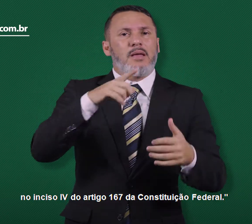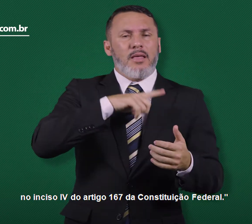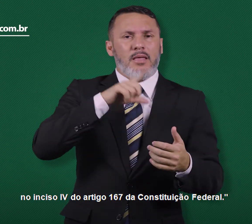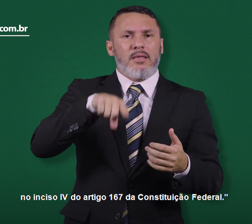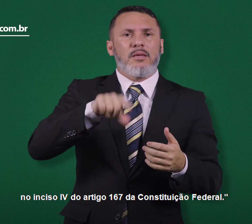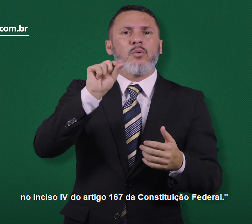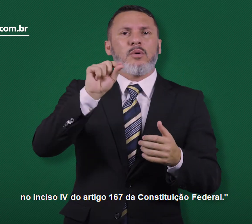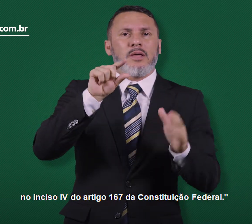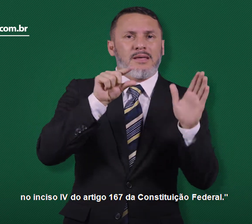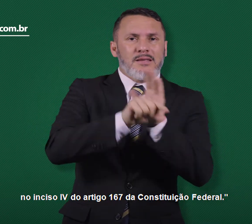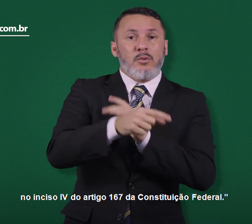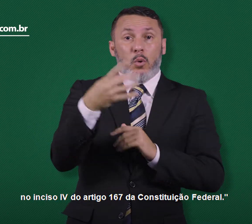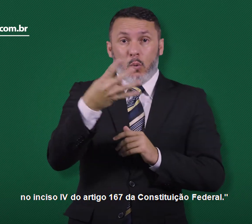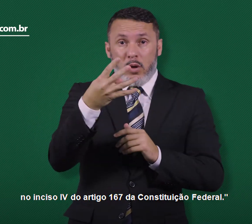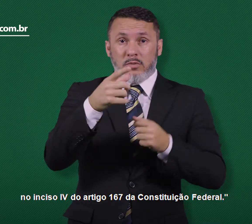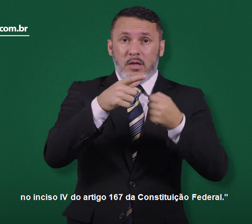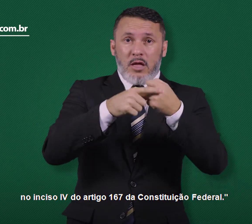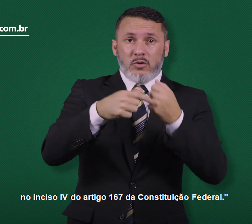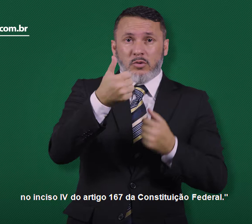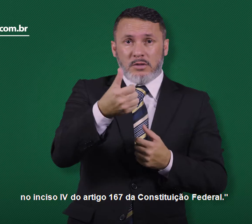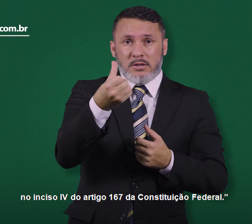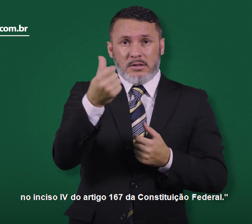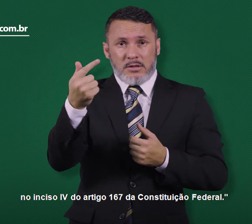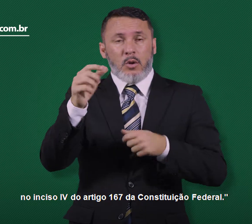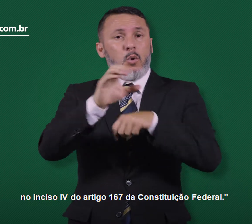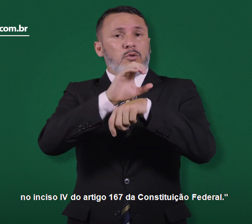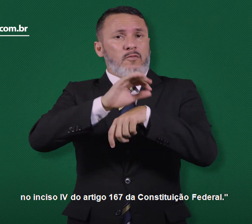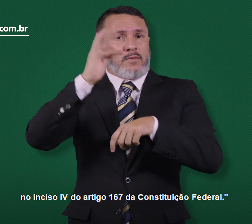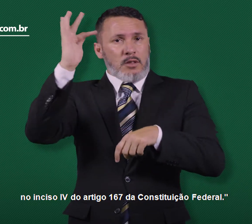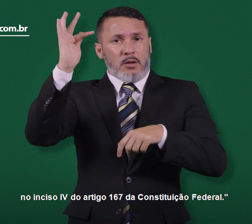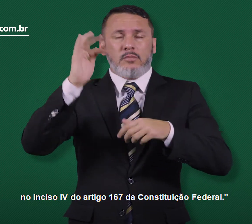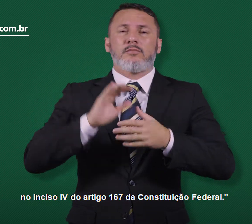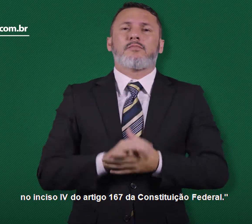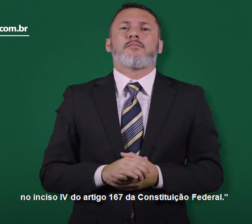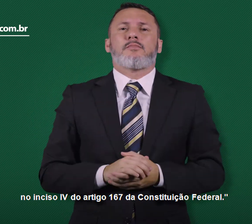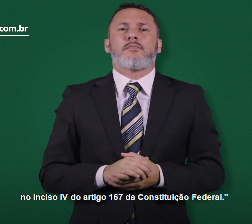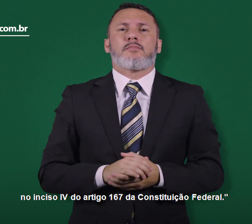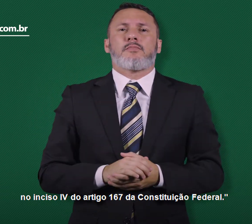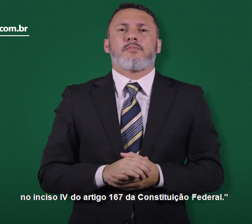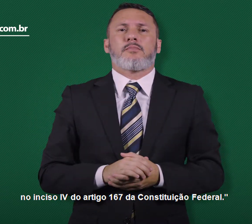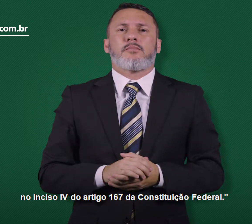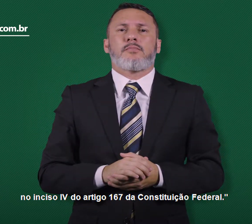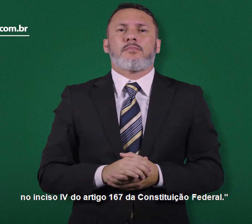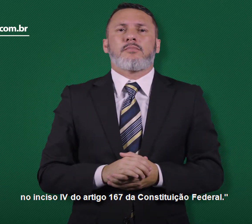inciso 4º do artigo 167 da Constituição Federal.